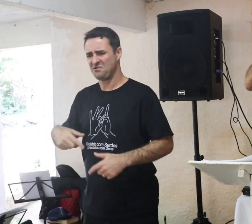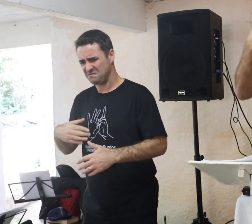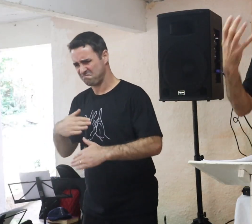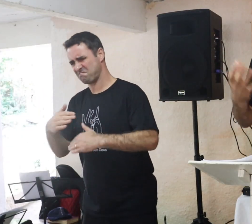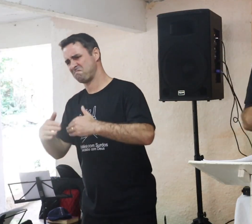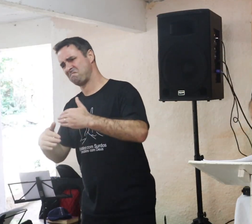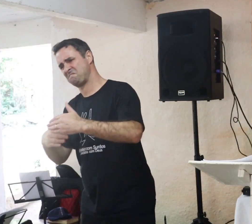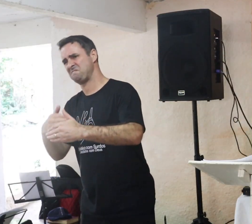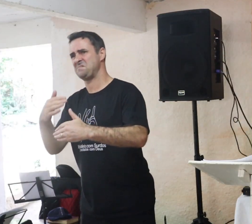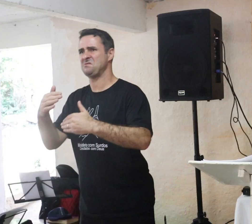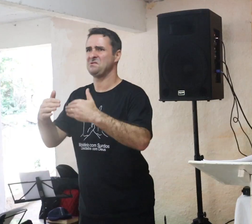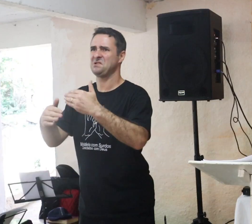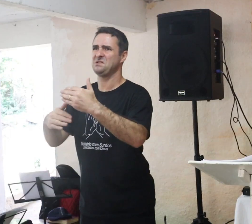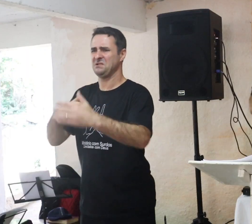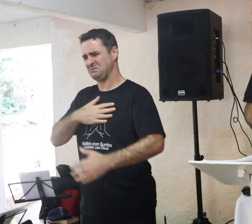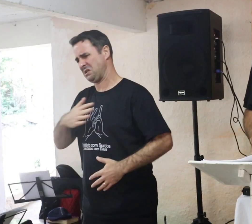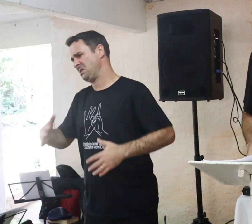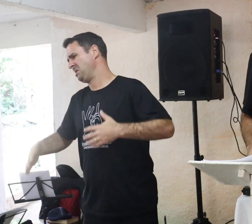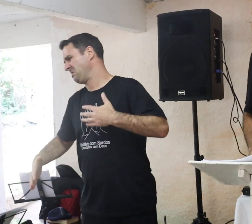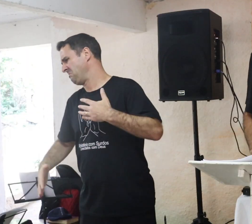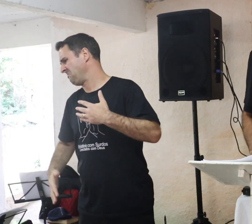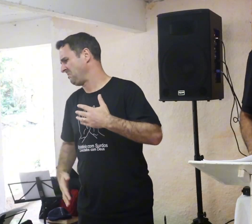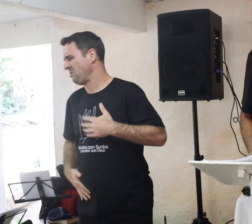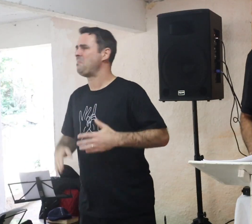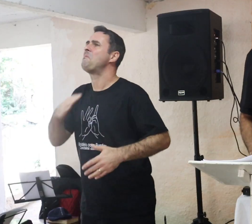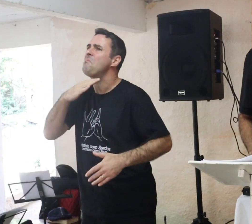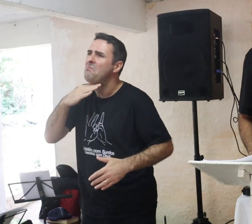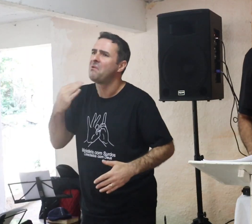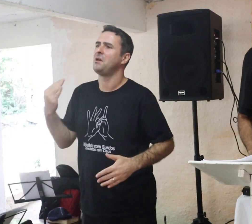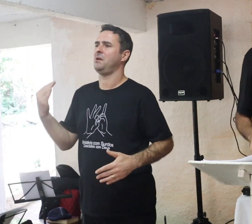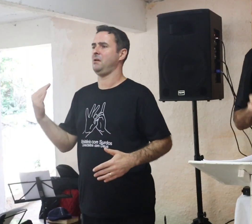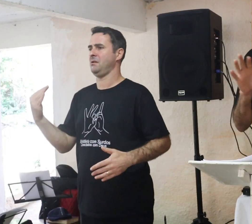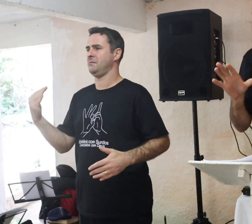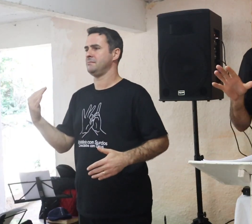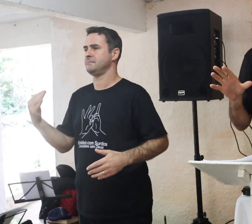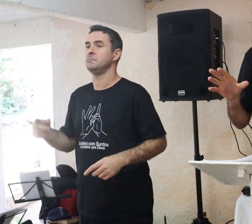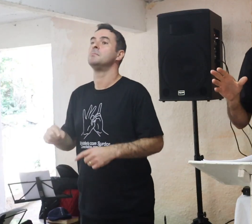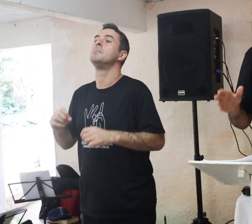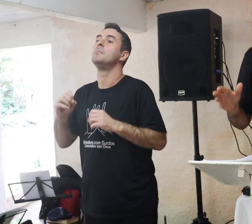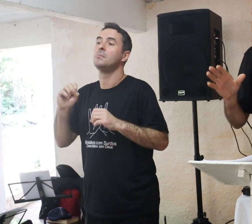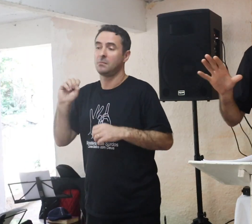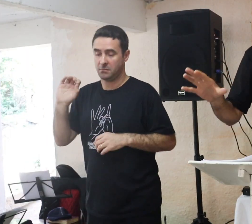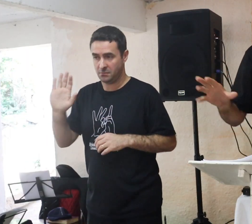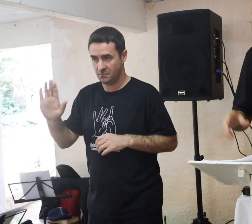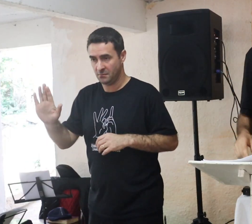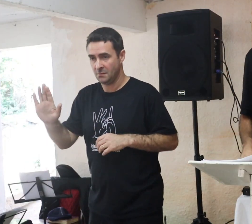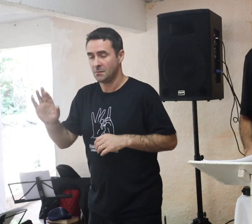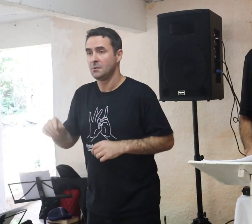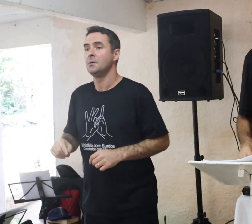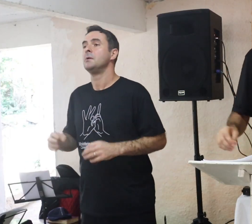que ela tomou conta do corpo e levou a óbito. Bom,